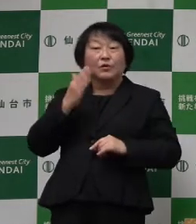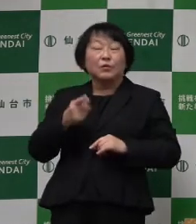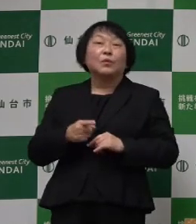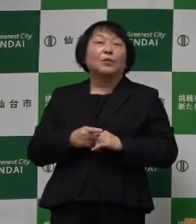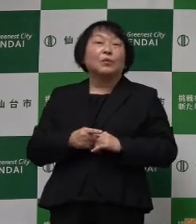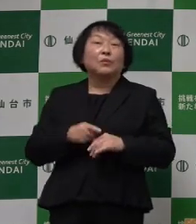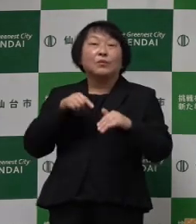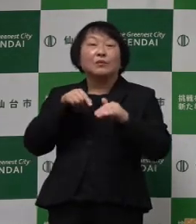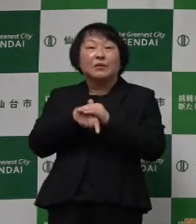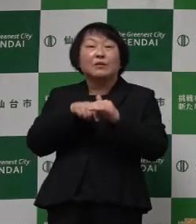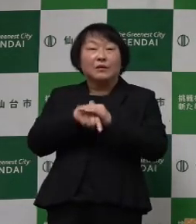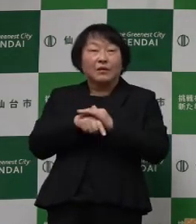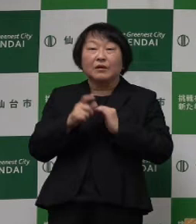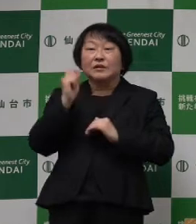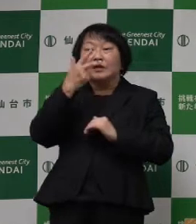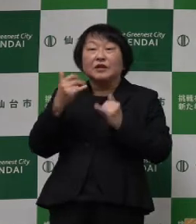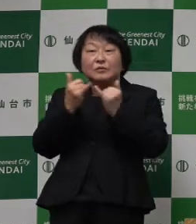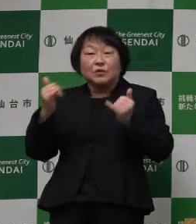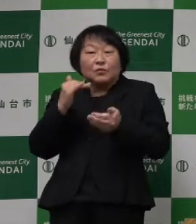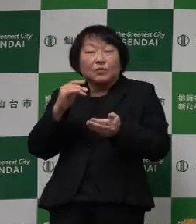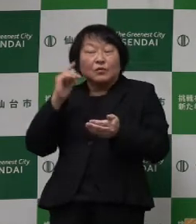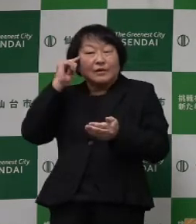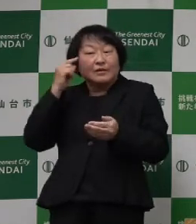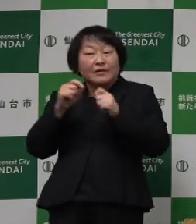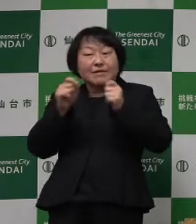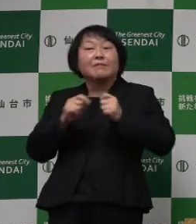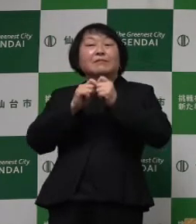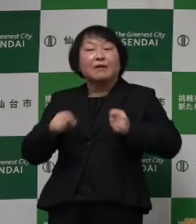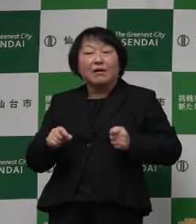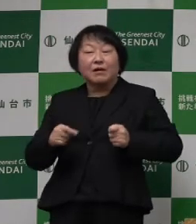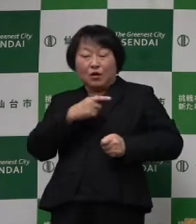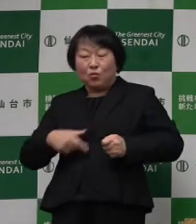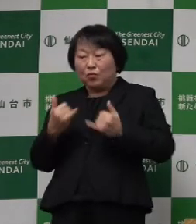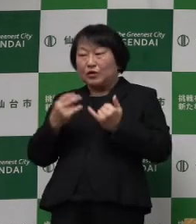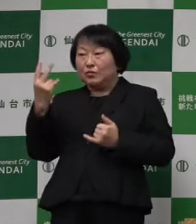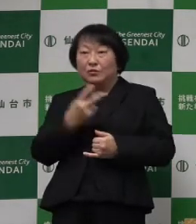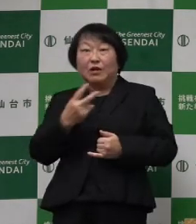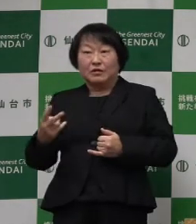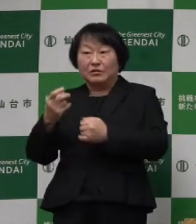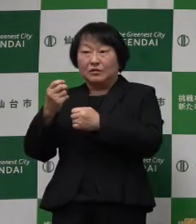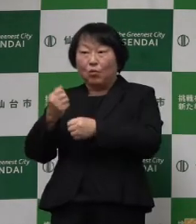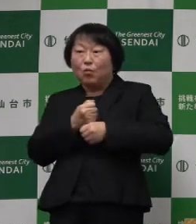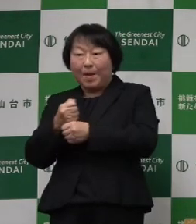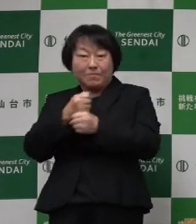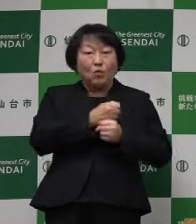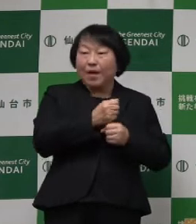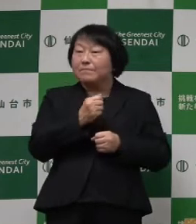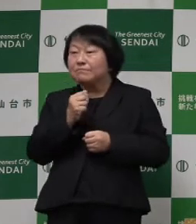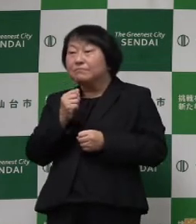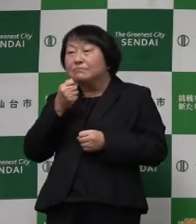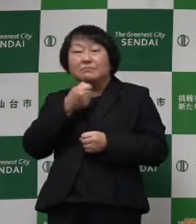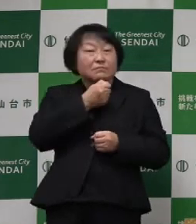ぜ仙台市民のことを考えた結果、両者の応援のマイクを握ることにしたのかというところを教えて